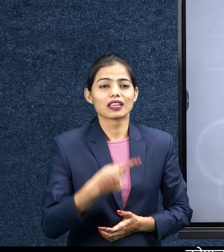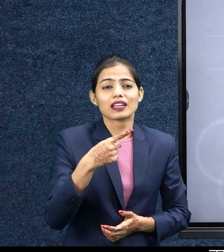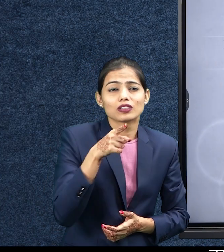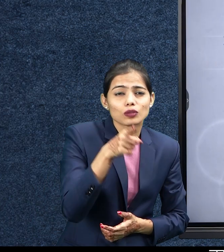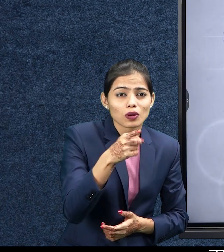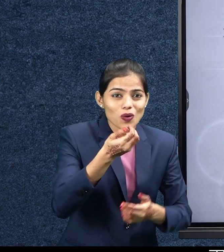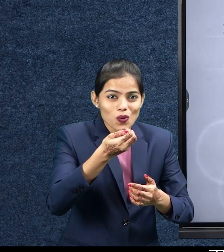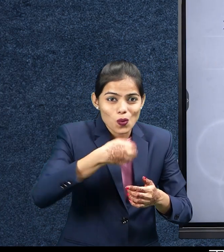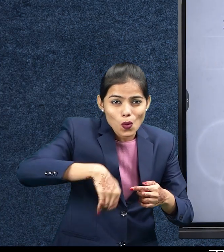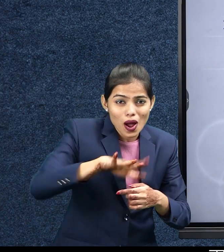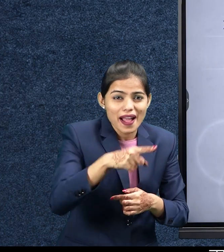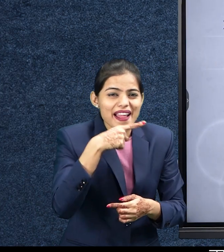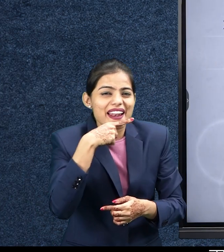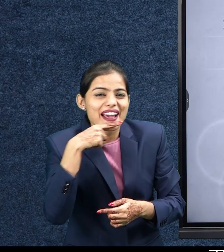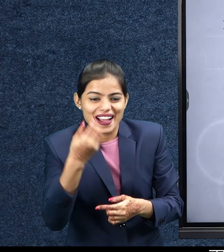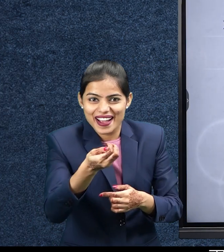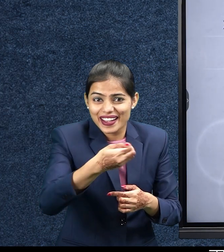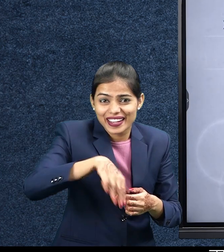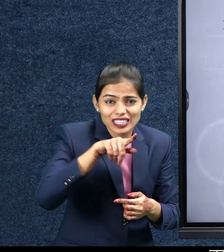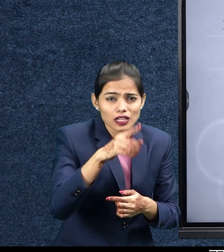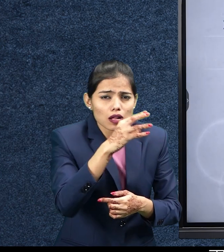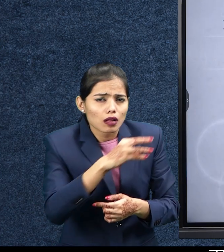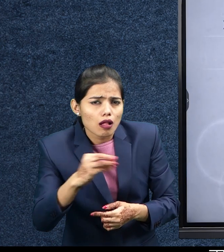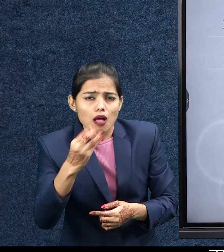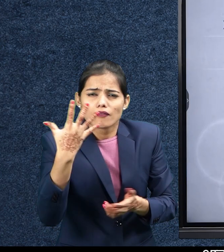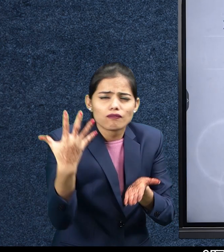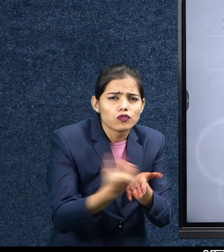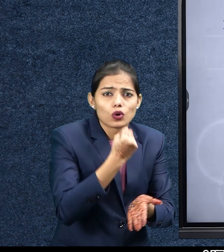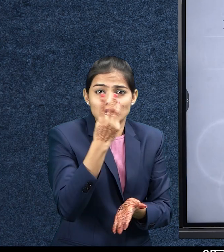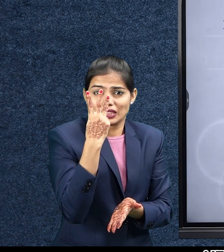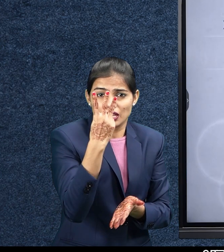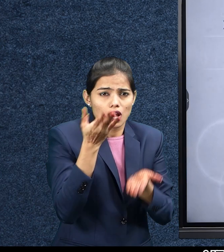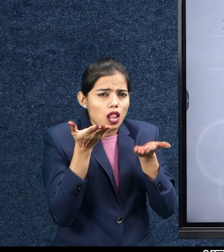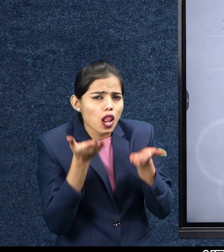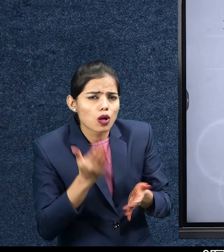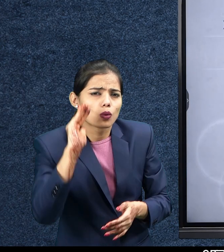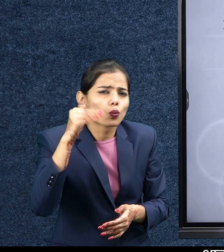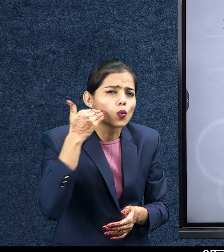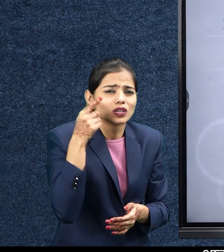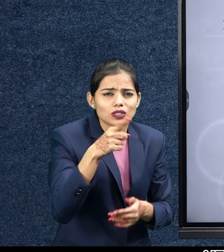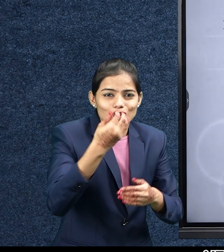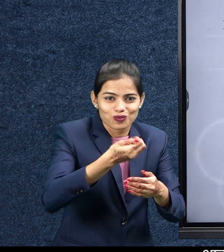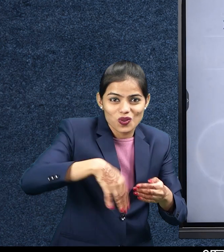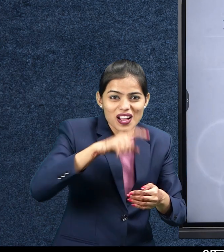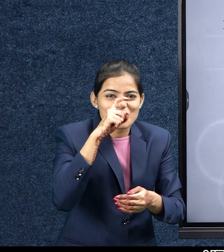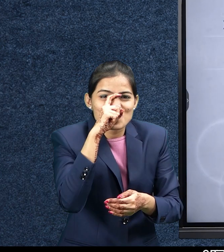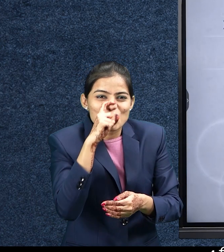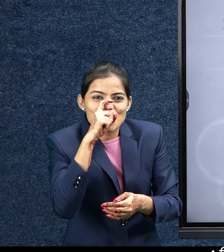तुम्ही रेड डाय रोल करा आणि 3 मिळवा. आता तुम्ही ब्लू डाय रोल करता तेव्हा 4